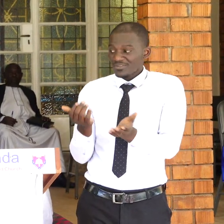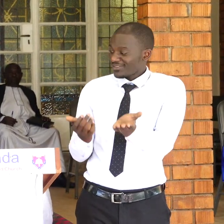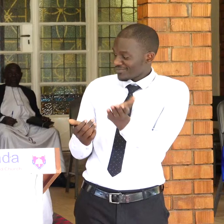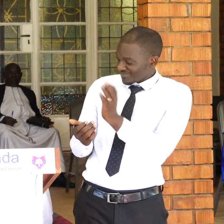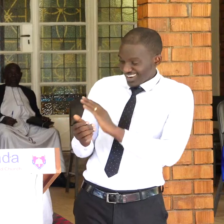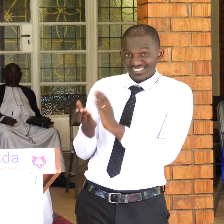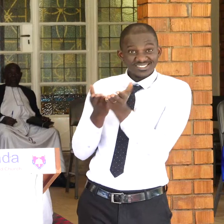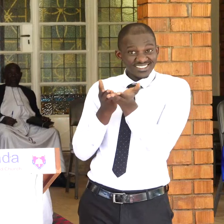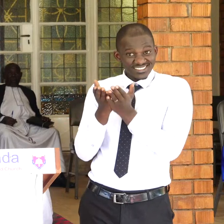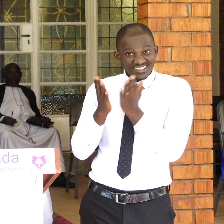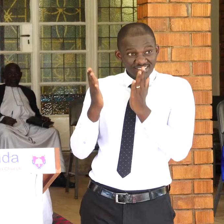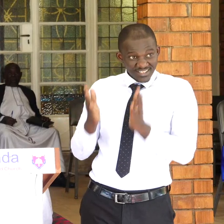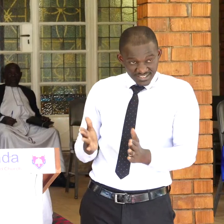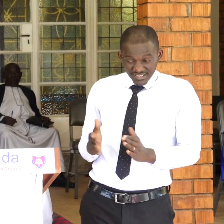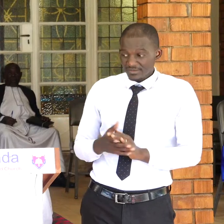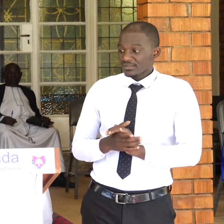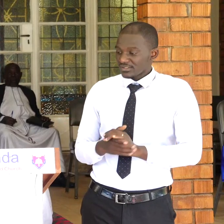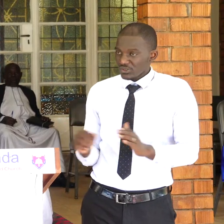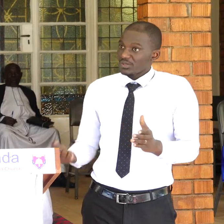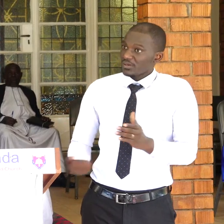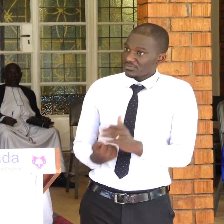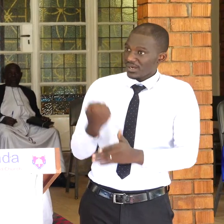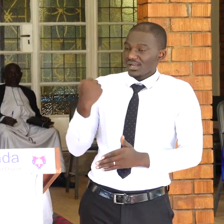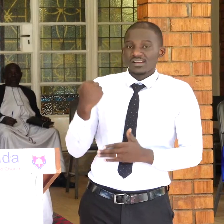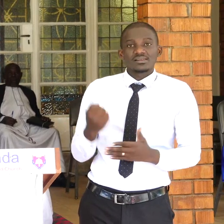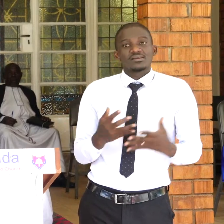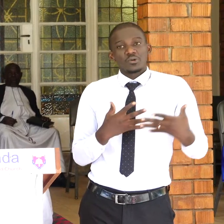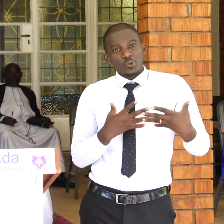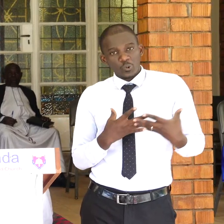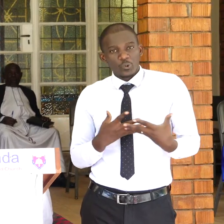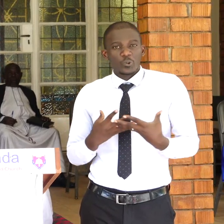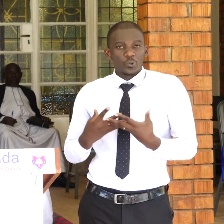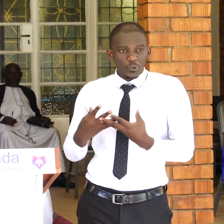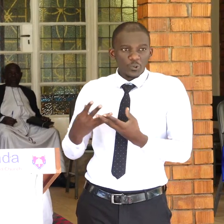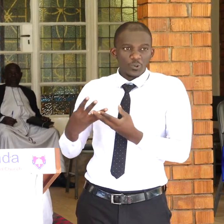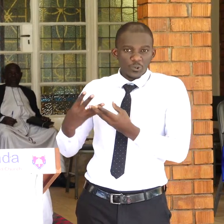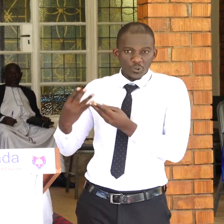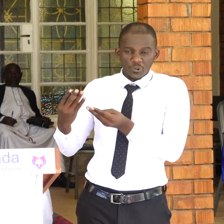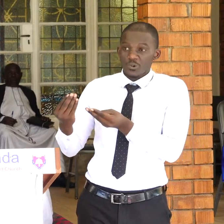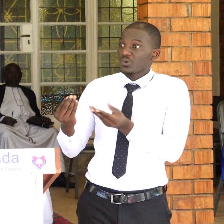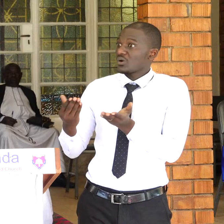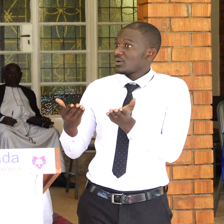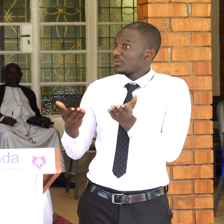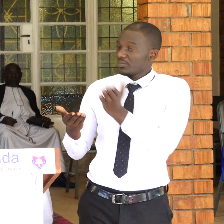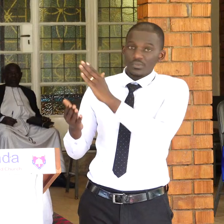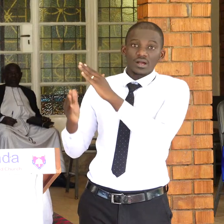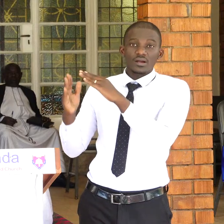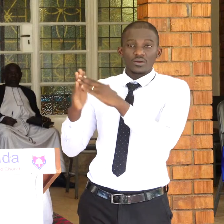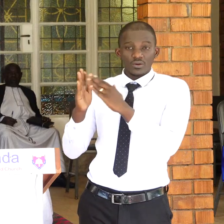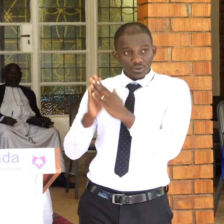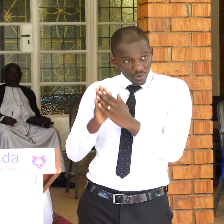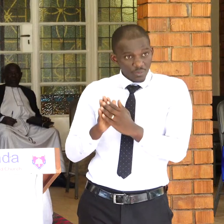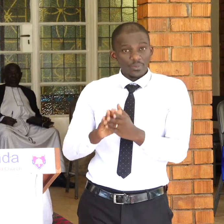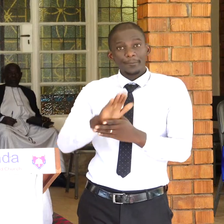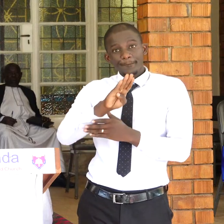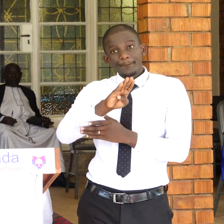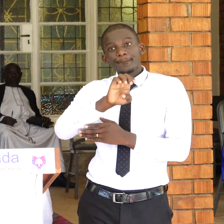be ne bagolokoka ne bagenda bonna wamu e